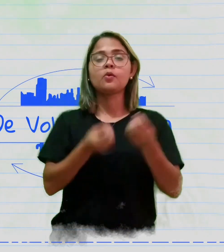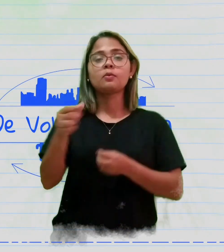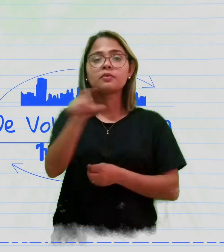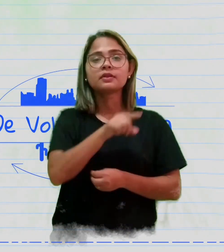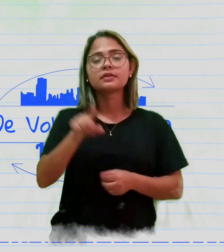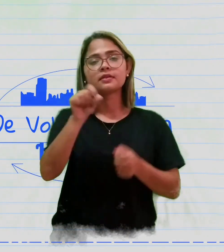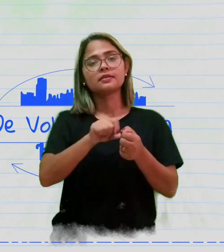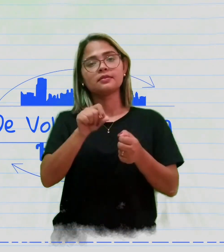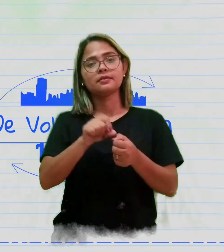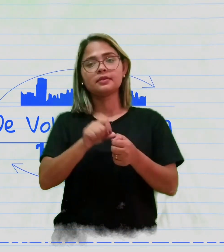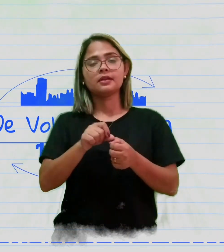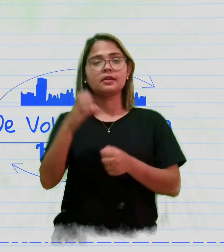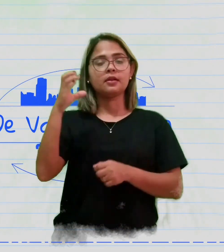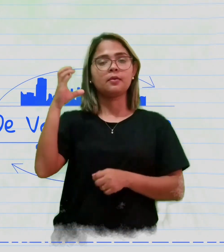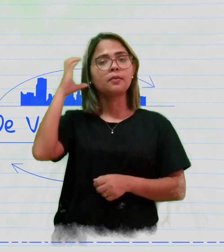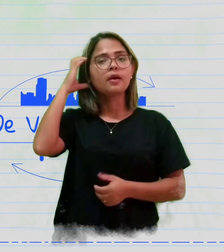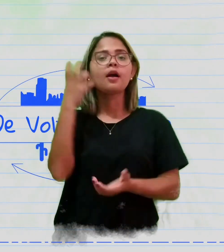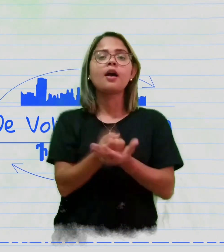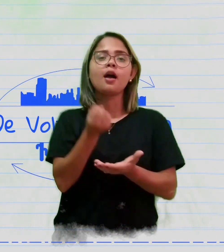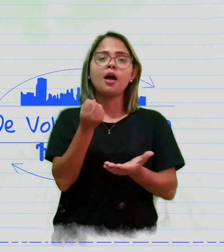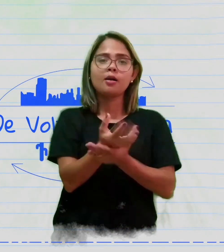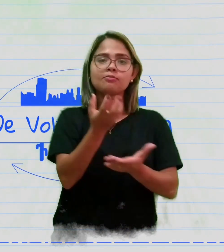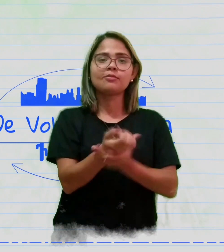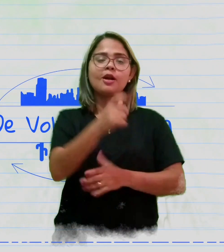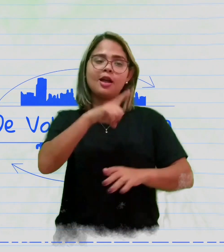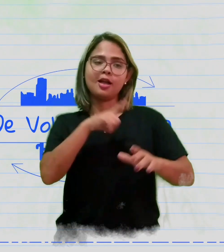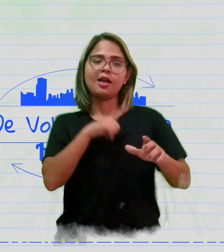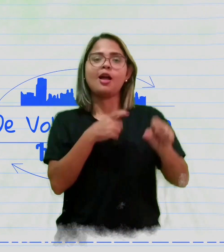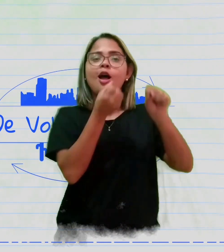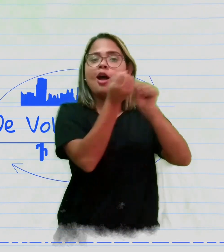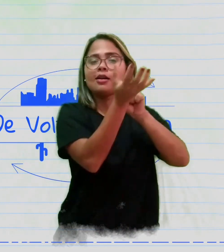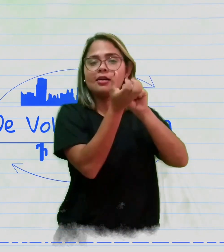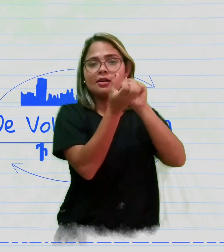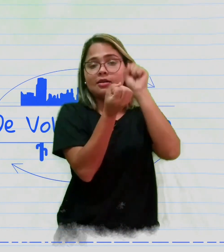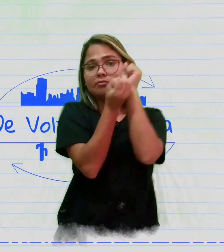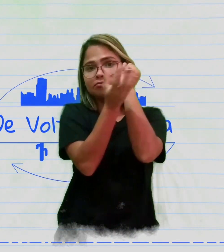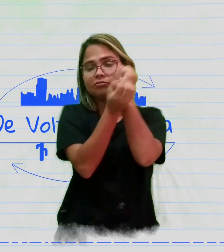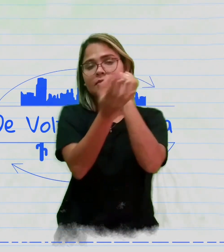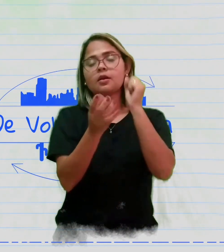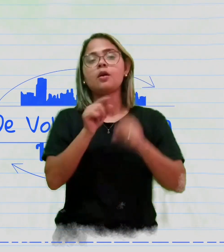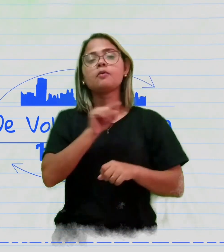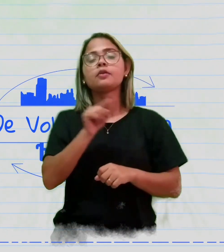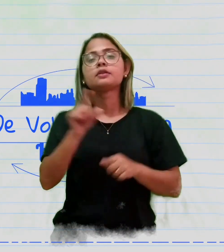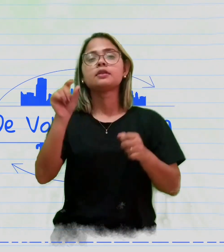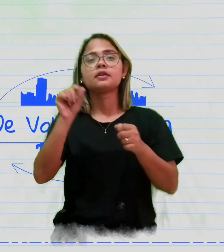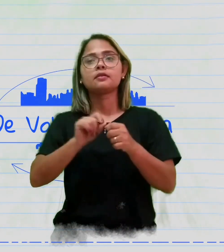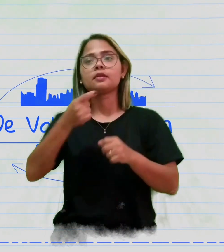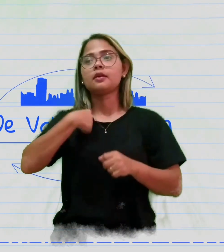ventilador teco-teco-teco-teco. Só quem viveu sabe. E cara, meu Deus, será que as meninas realmente foram